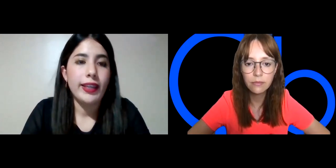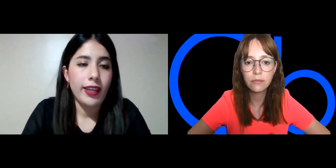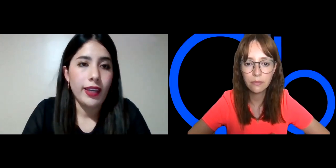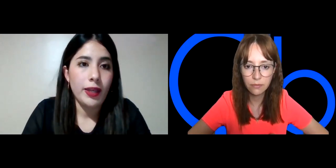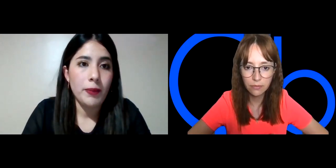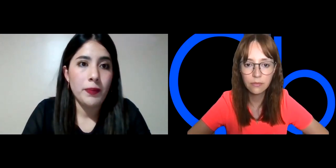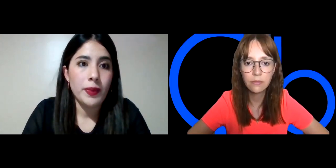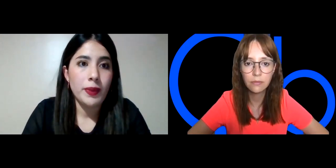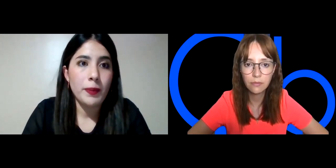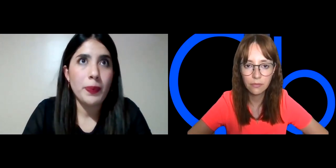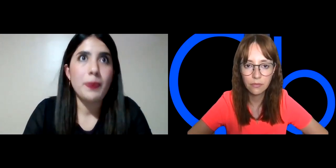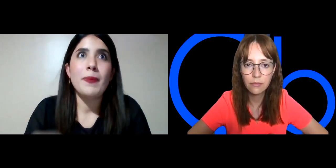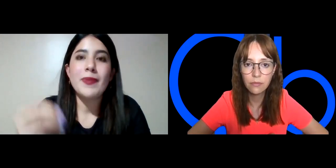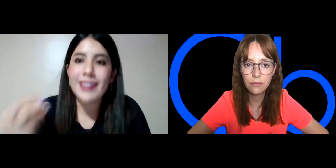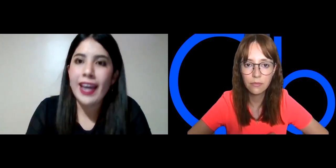para que